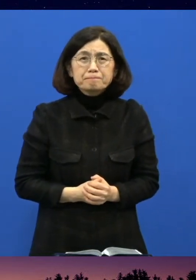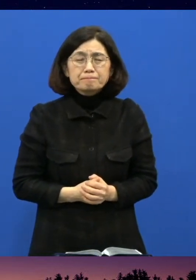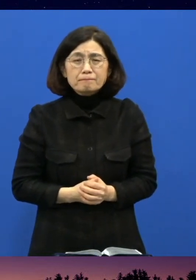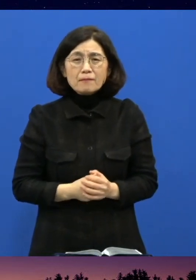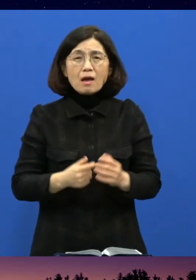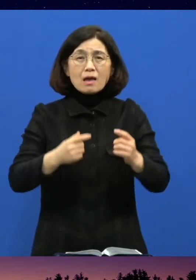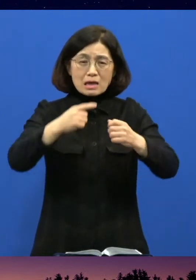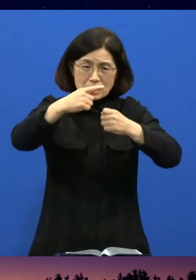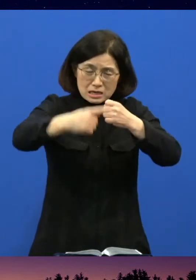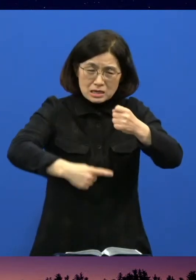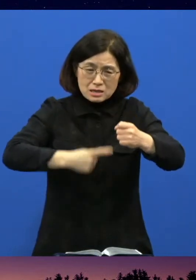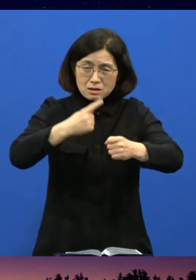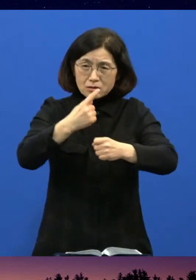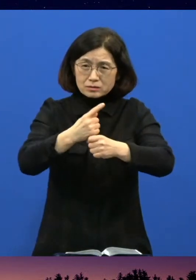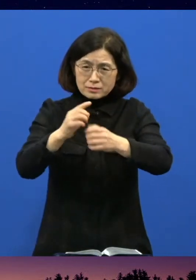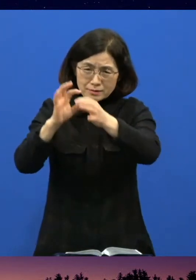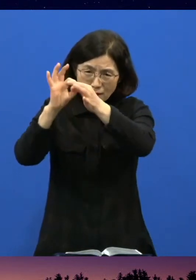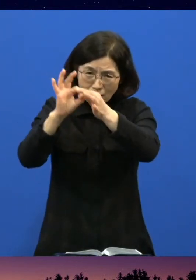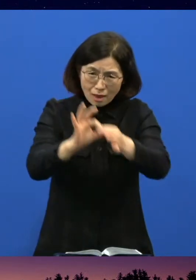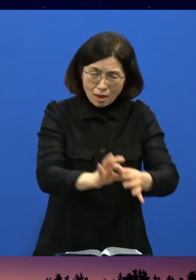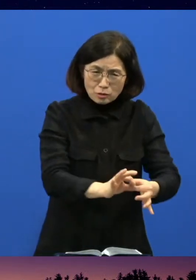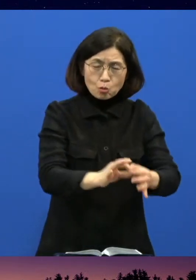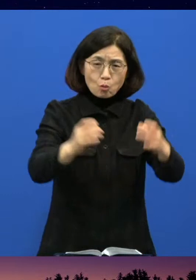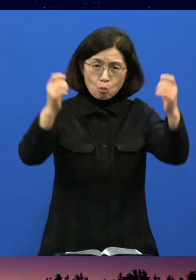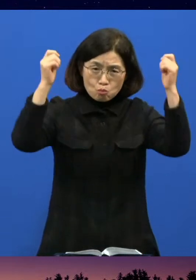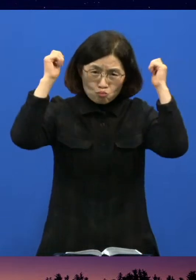항상 1년 12달 무당 찾아가는 사람 봤어요, 여러분?